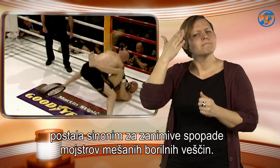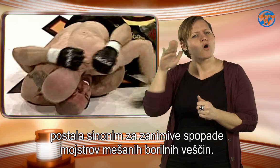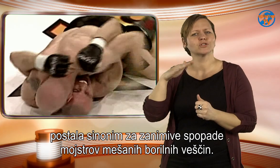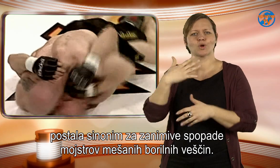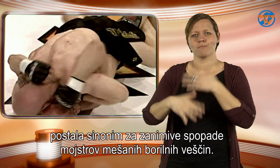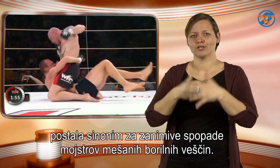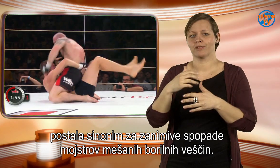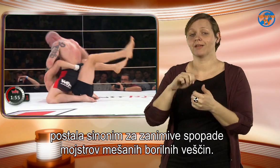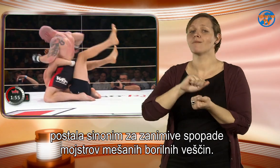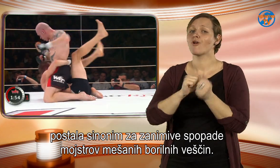veščin.